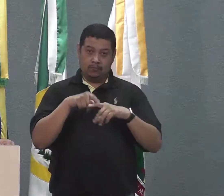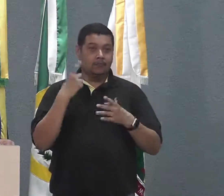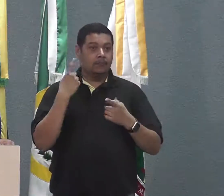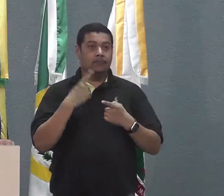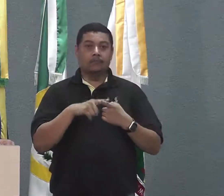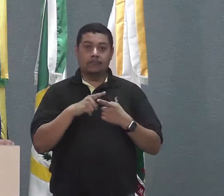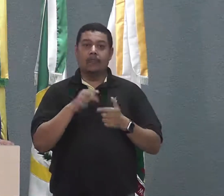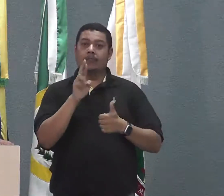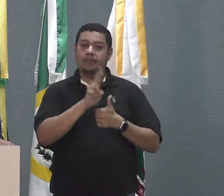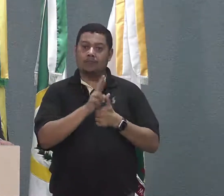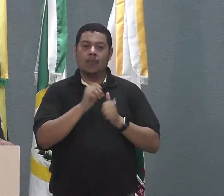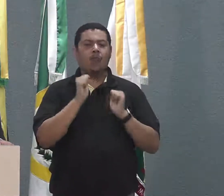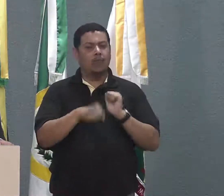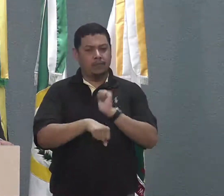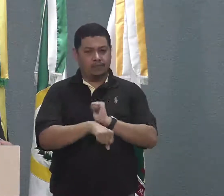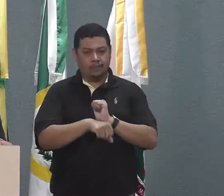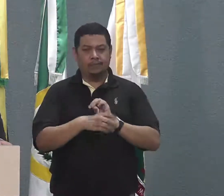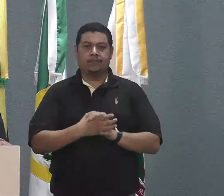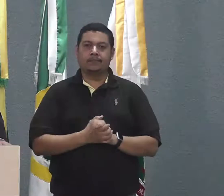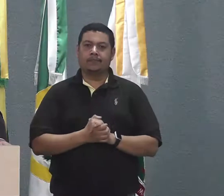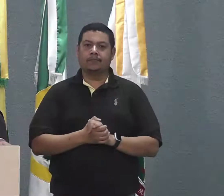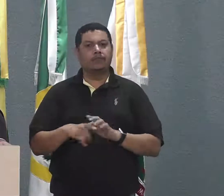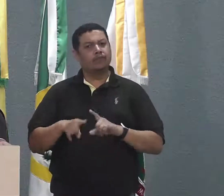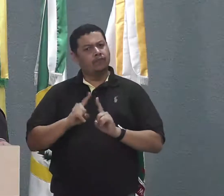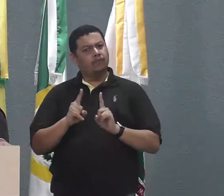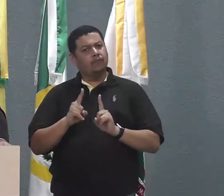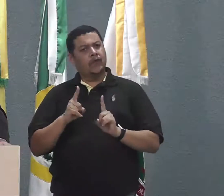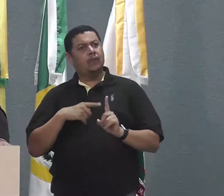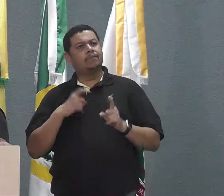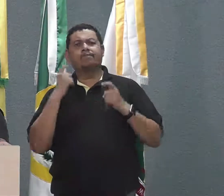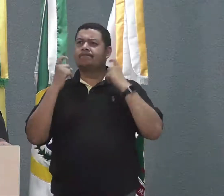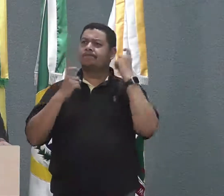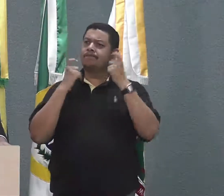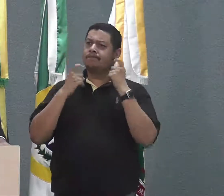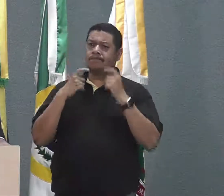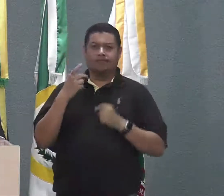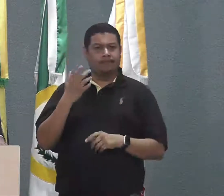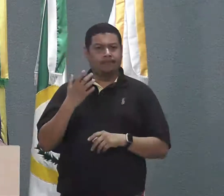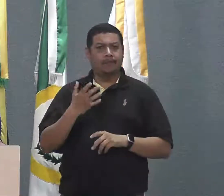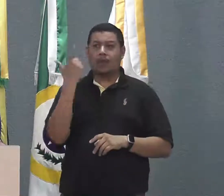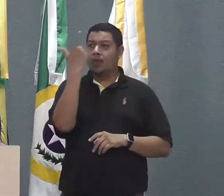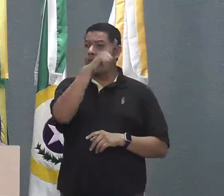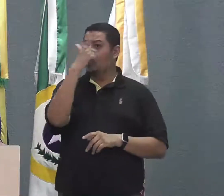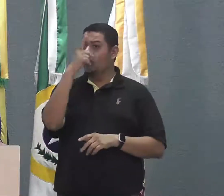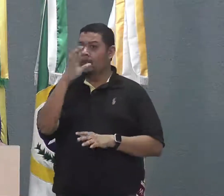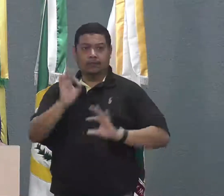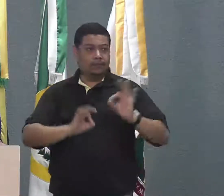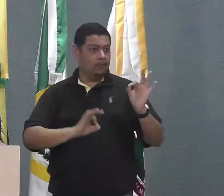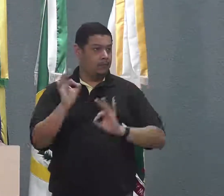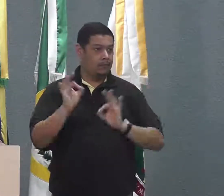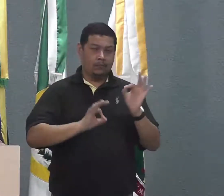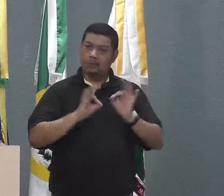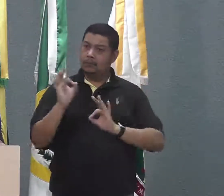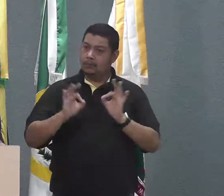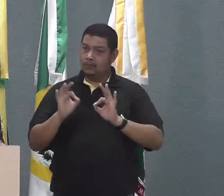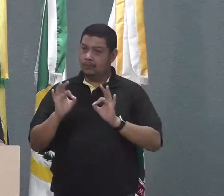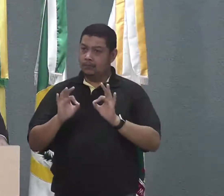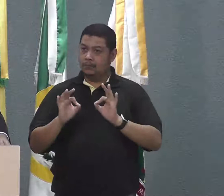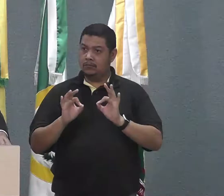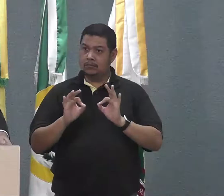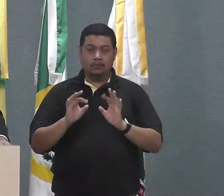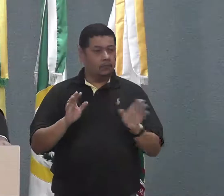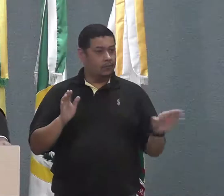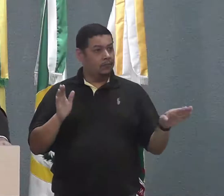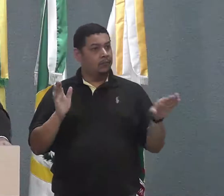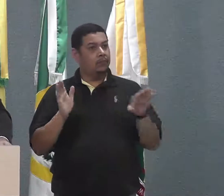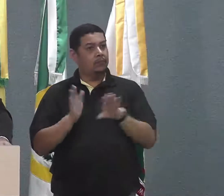procuradoria pode protelar. Mas o que me incomoda é que outros projetos de lei do Executivo, que chegam no